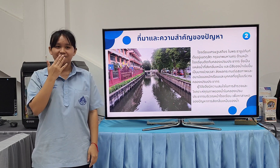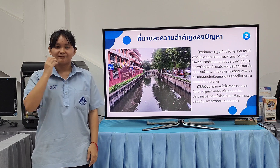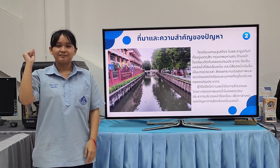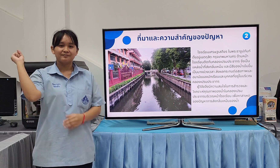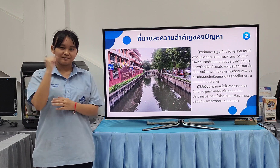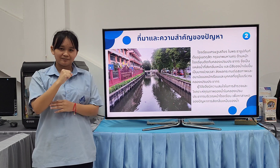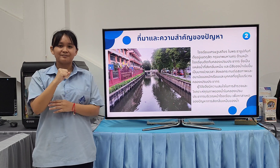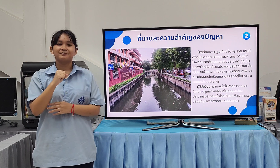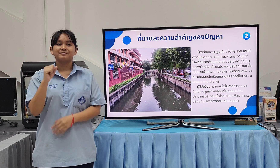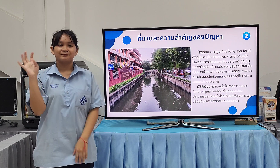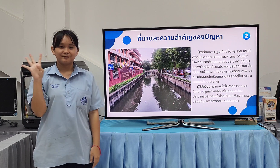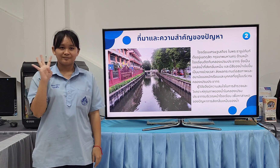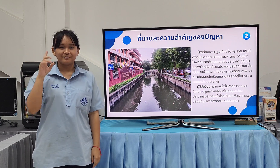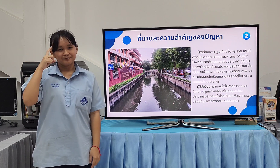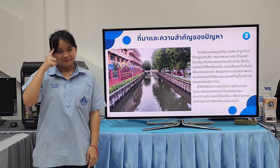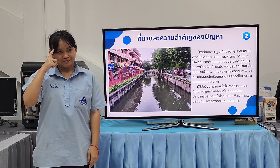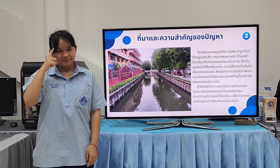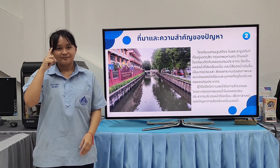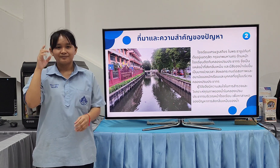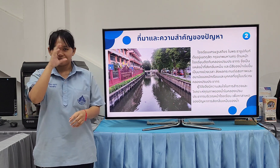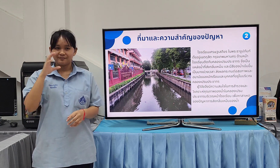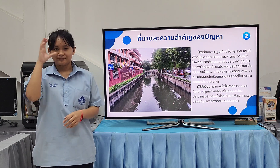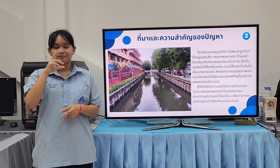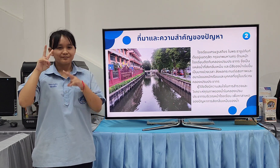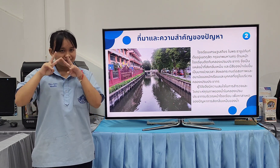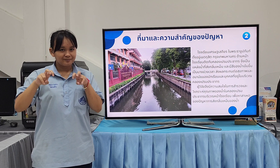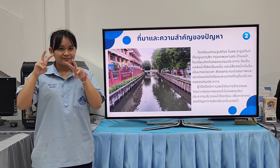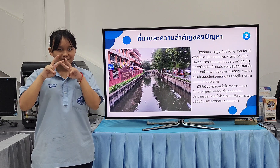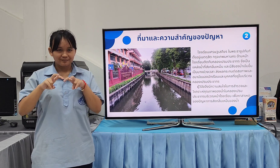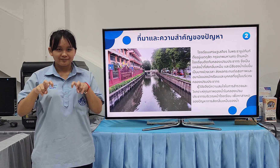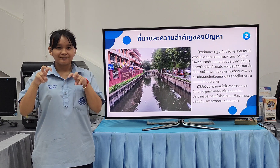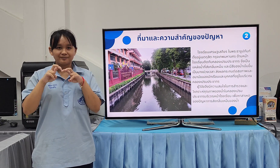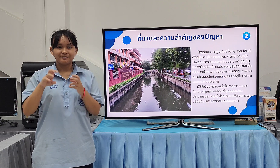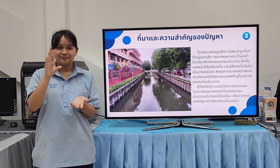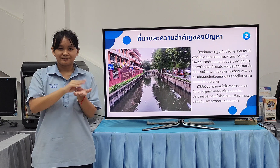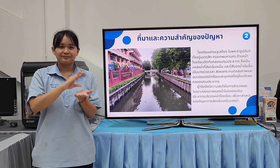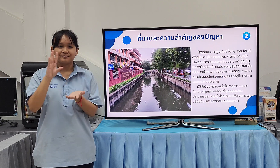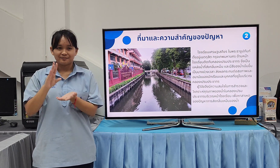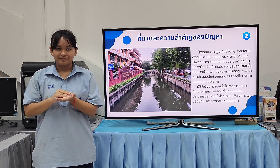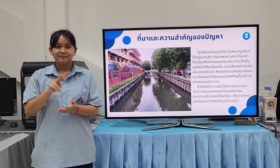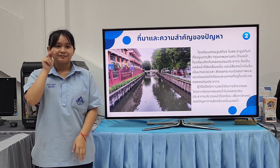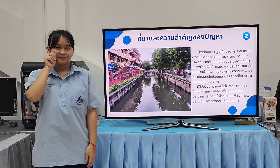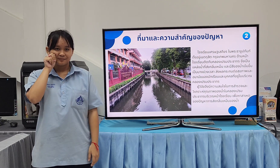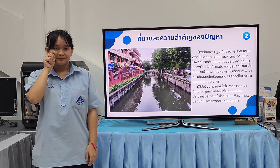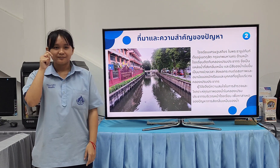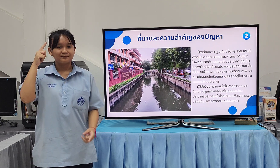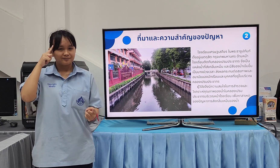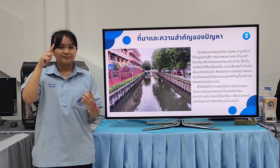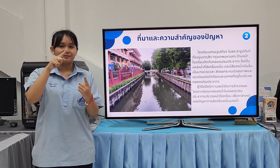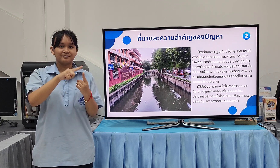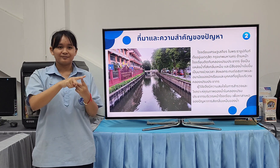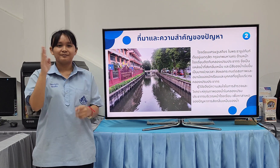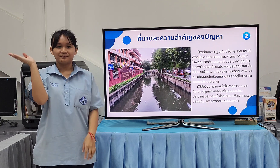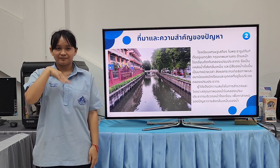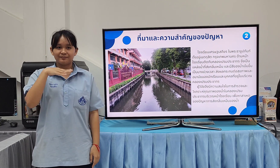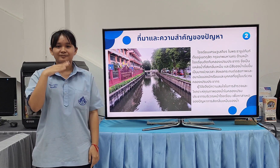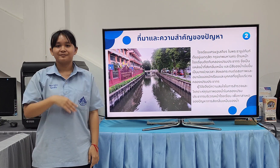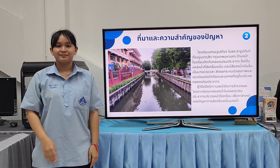บางเวลาพวกเราทั้ง4คนจึงสนใจในการสำรวจและวิเคราะห์คุณภาพน้ำเพื่อหาสาเหตุของการส่ง